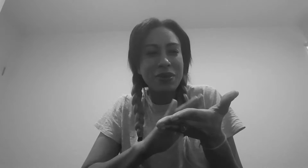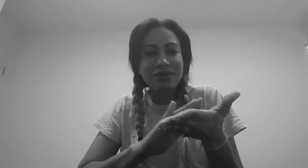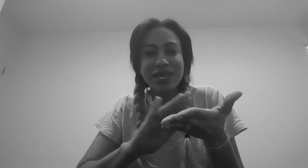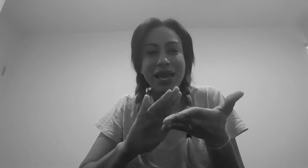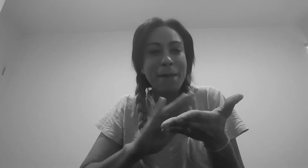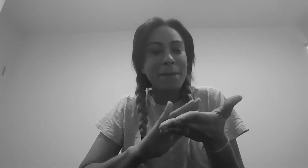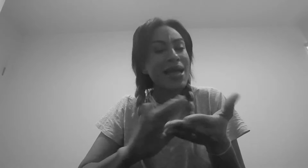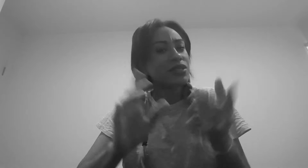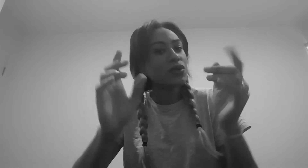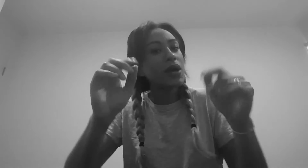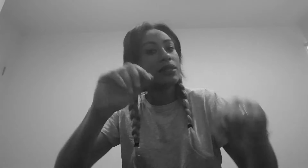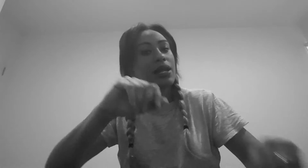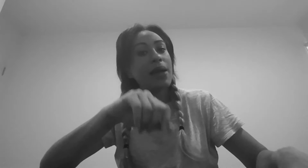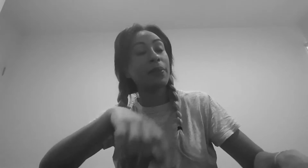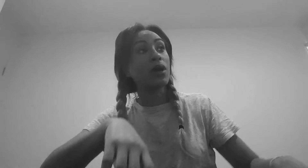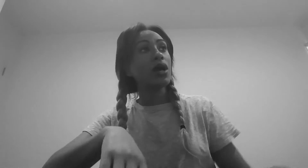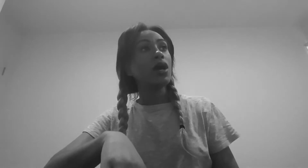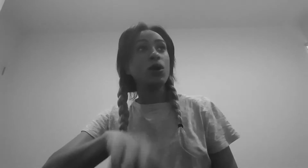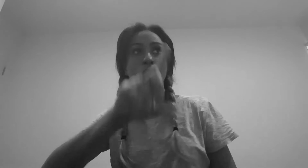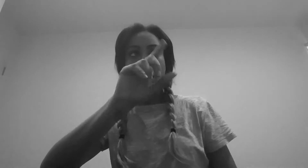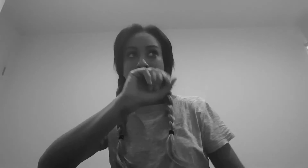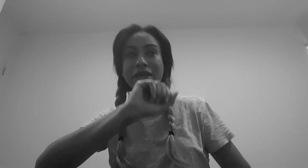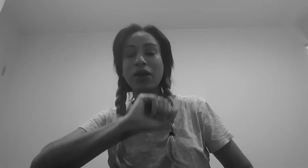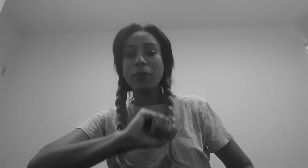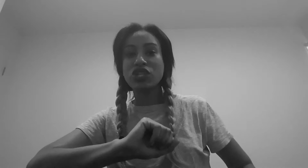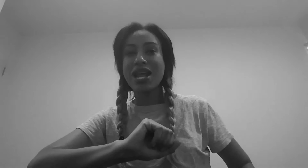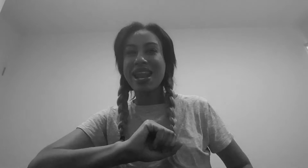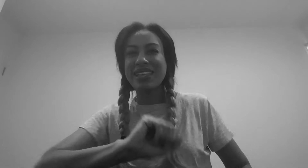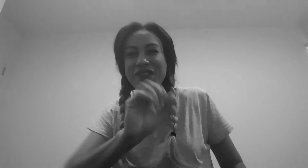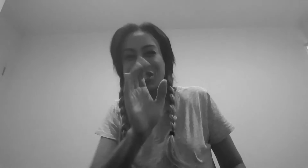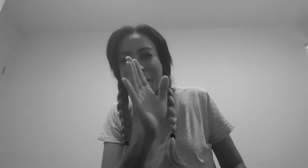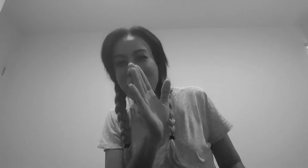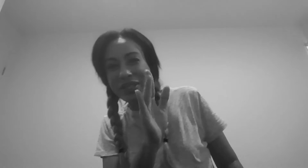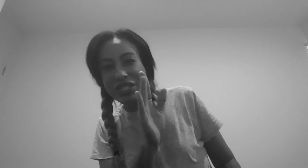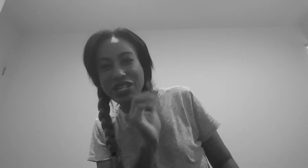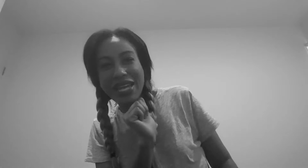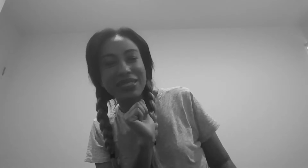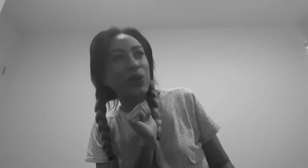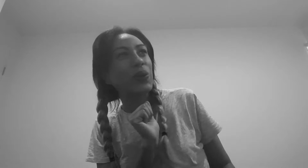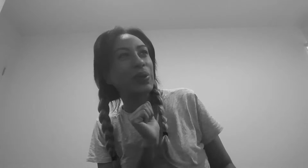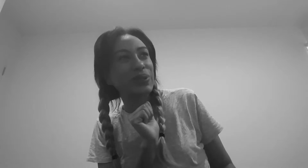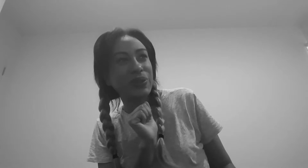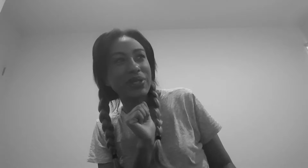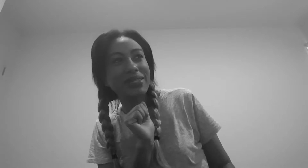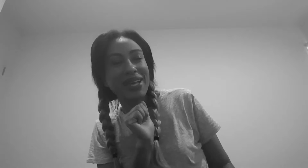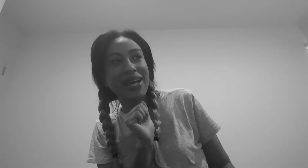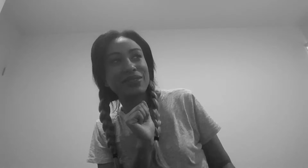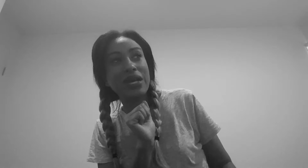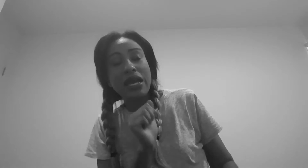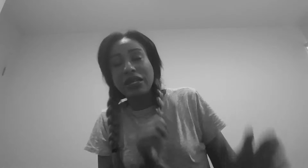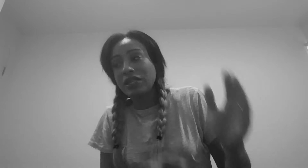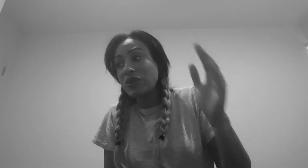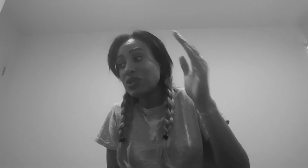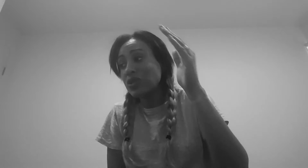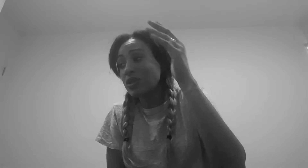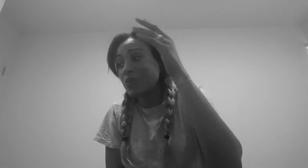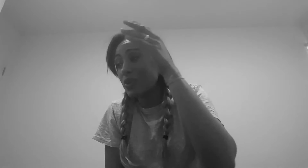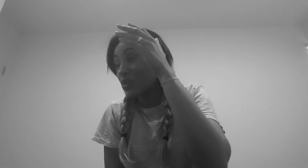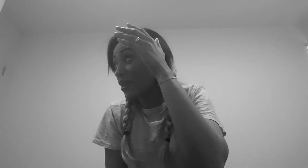manteiga bessa um guardanapo um copo d'água bem gelada fecha a porta direita com muito cuidado que não estou disposto a